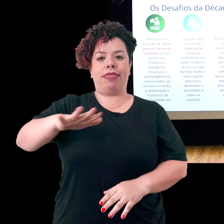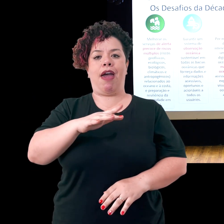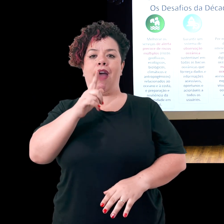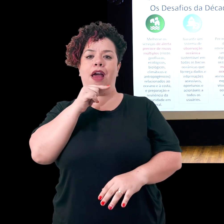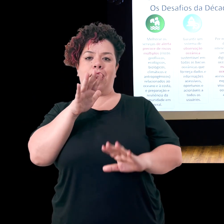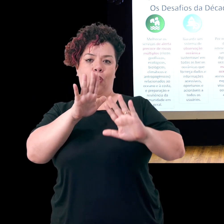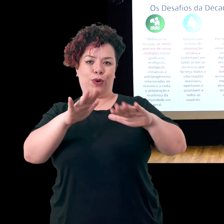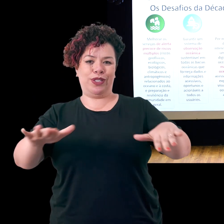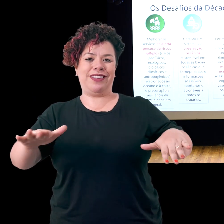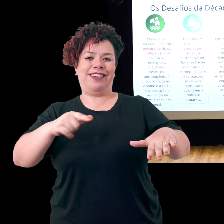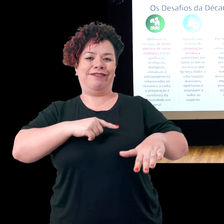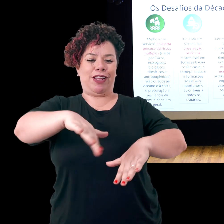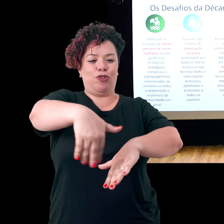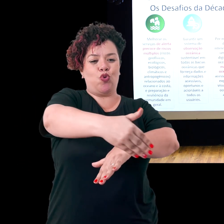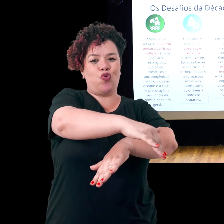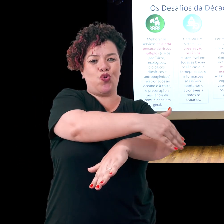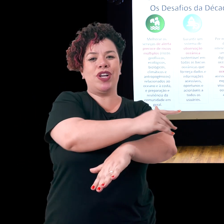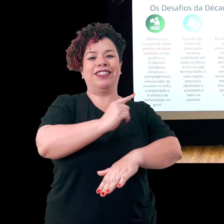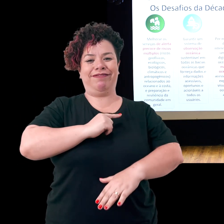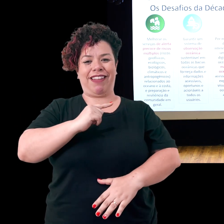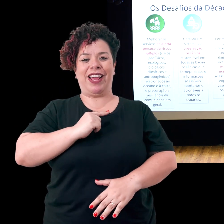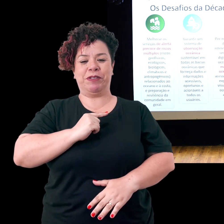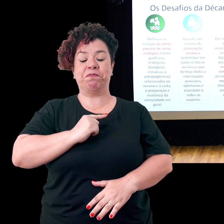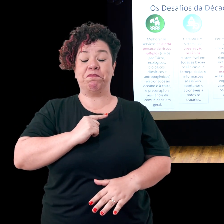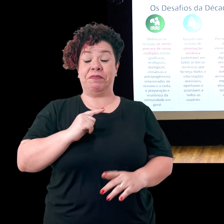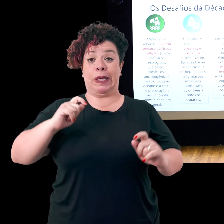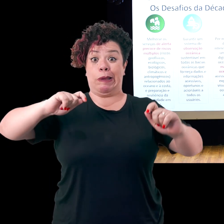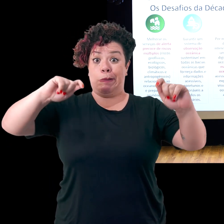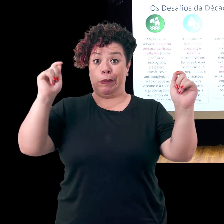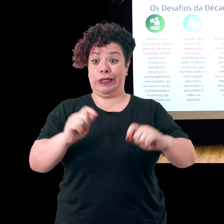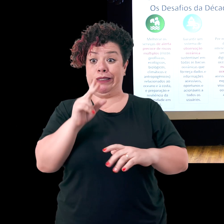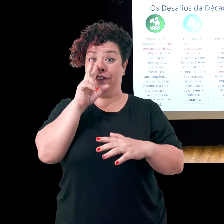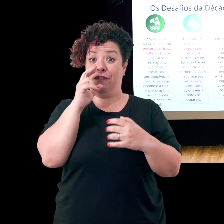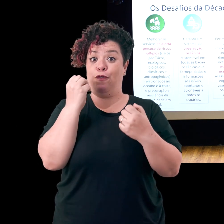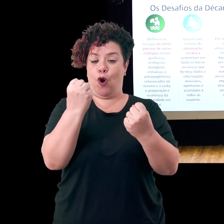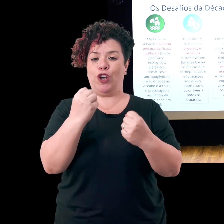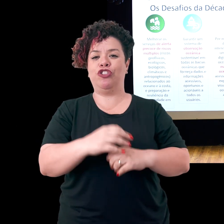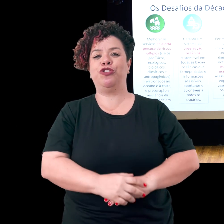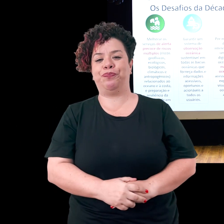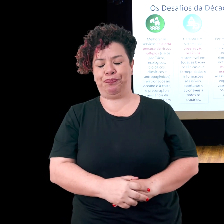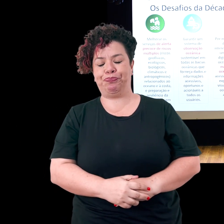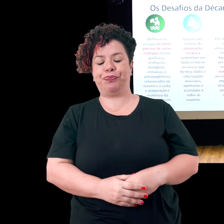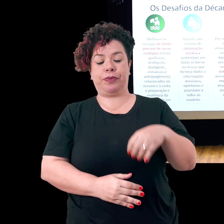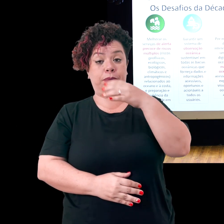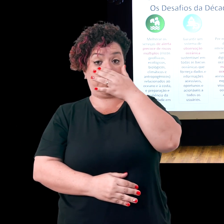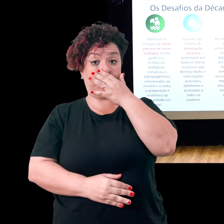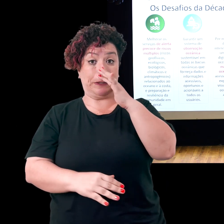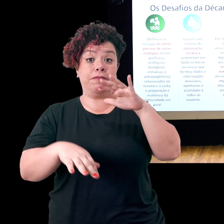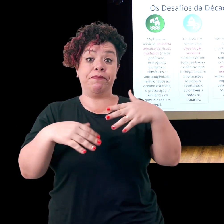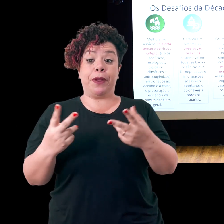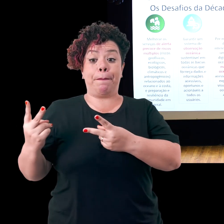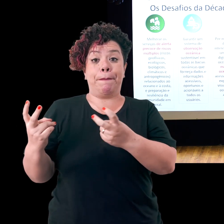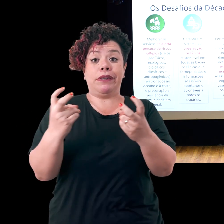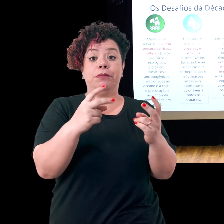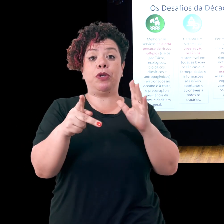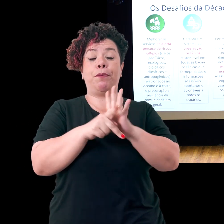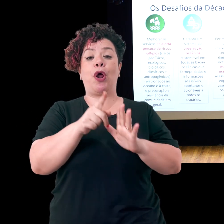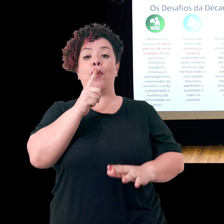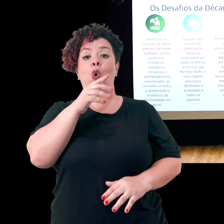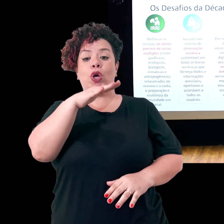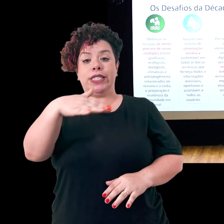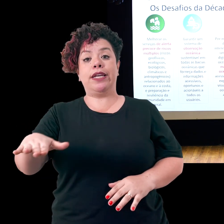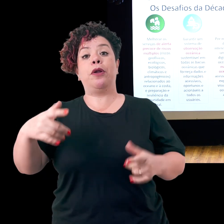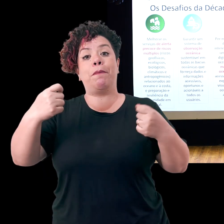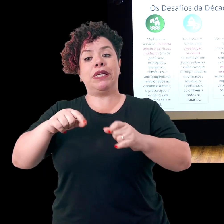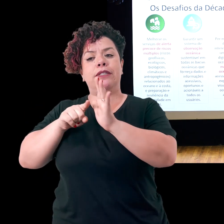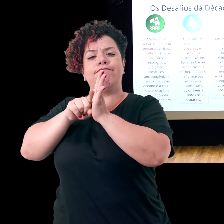oceânica, né? Ela alimenta, ela, né, potencializa essa chuva. Bom, observação oceânica. A gente tem que